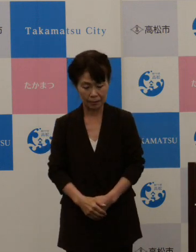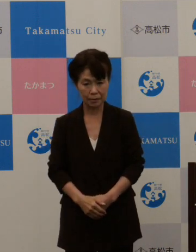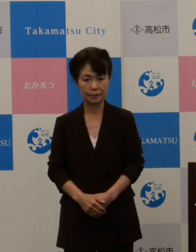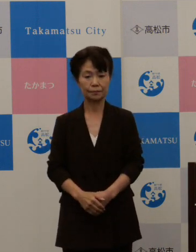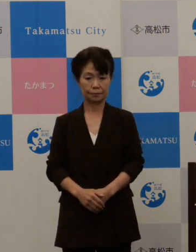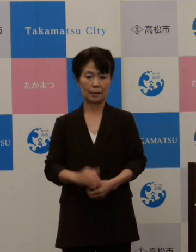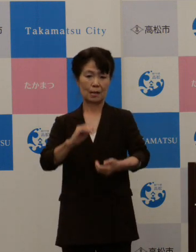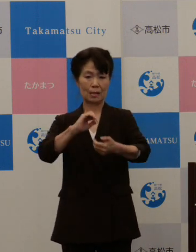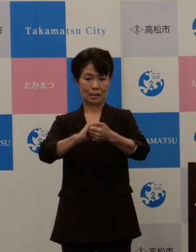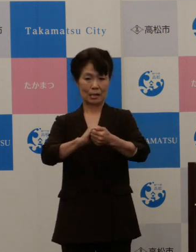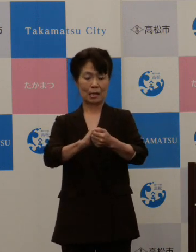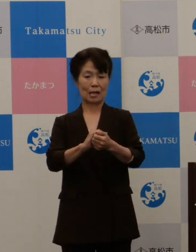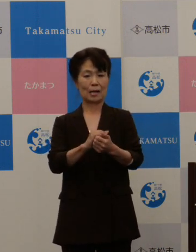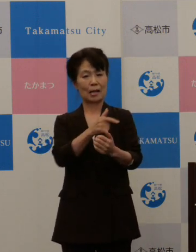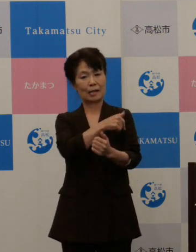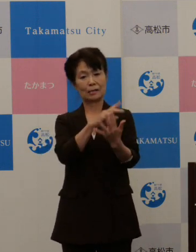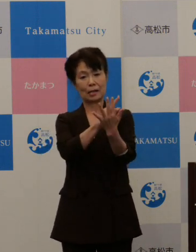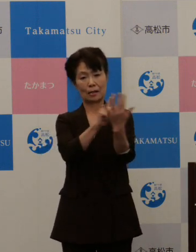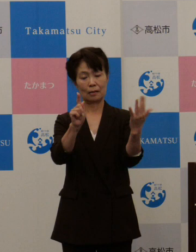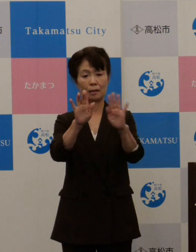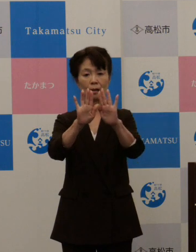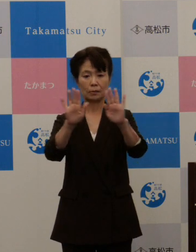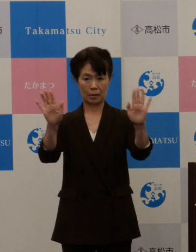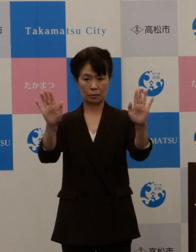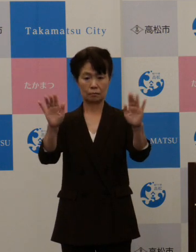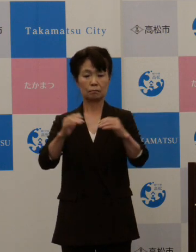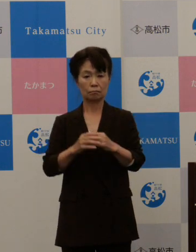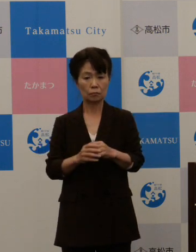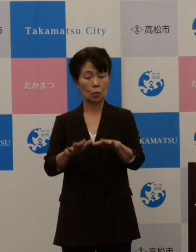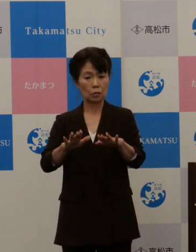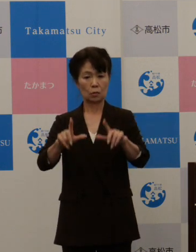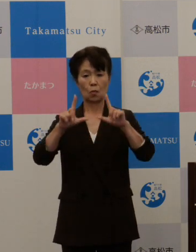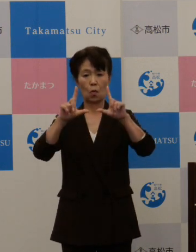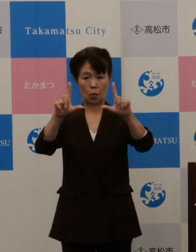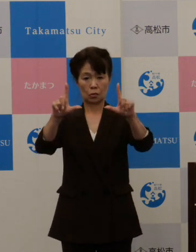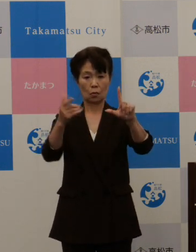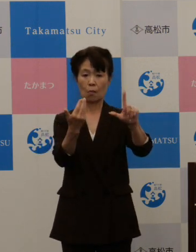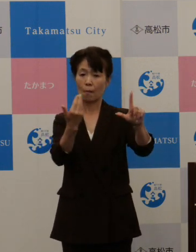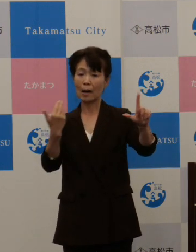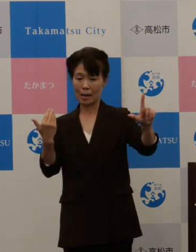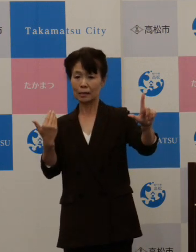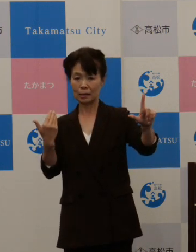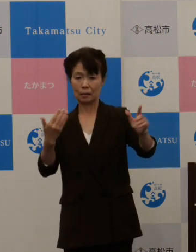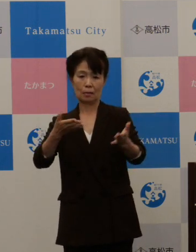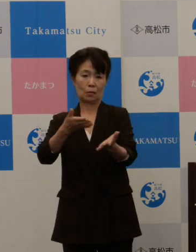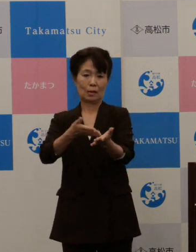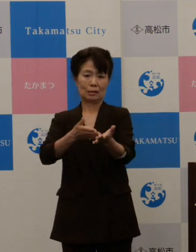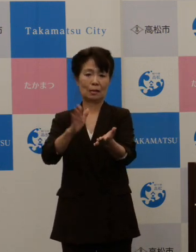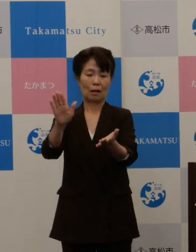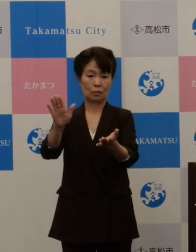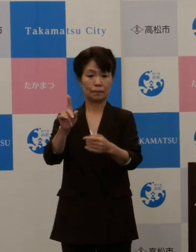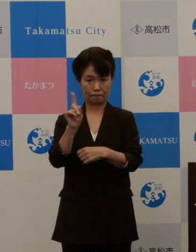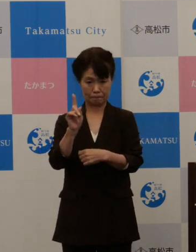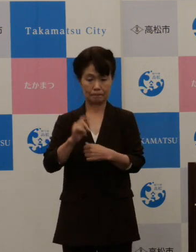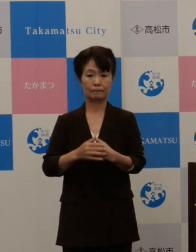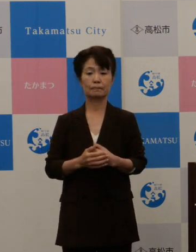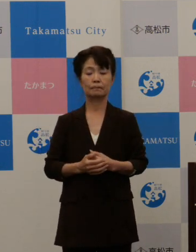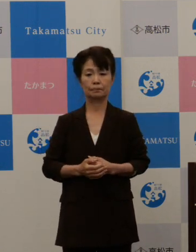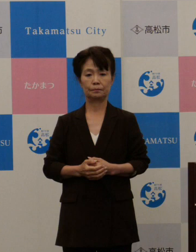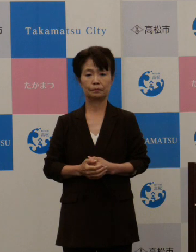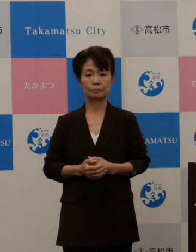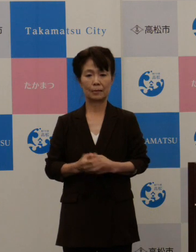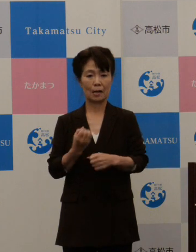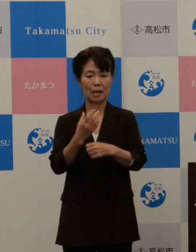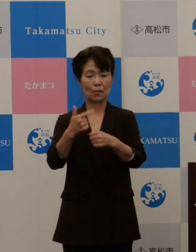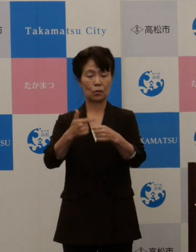それでは定例記者会見始めます。本日報告事項の前に冒頭で少しお話しさせていただきたいと思います。